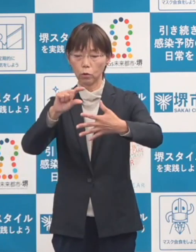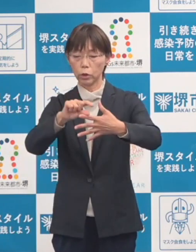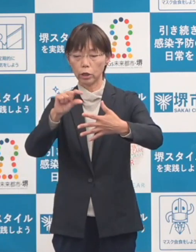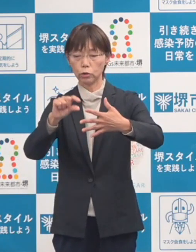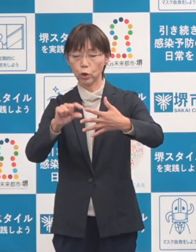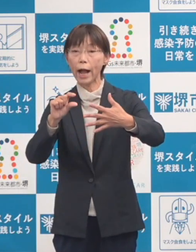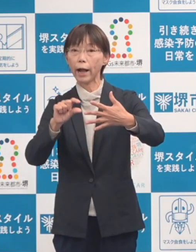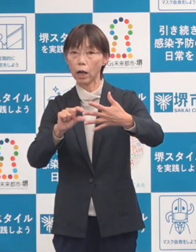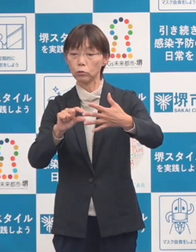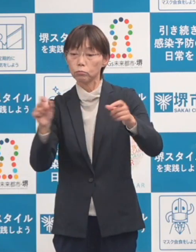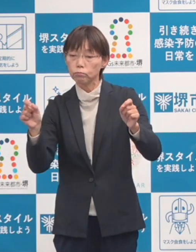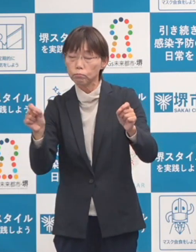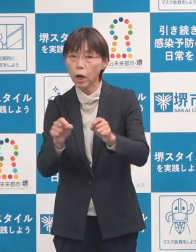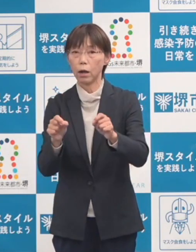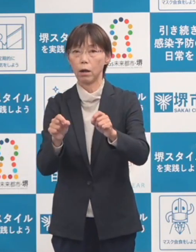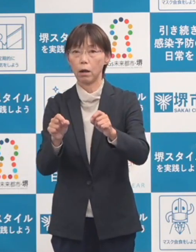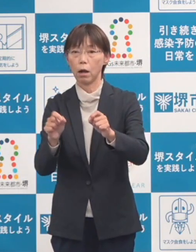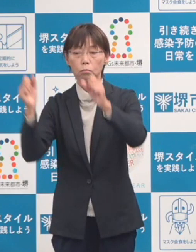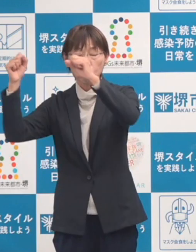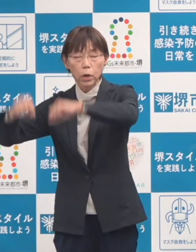縮が了承されて